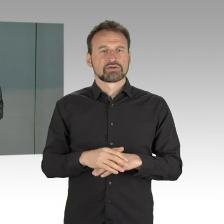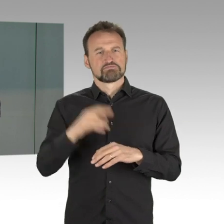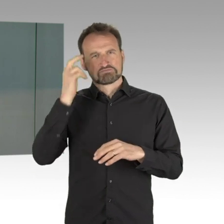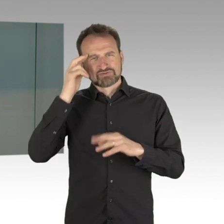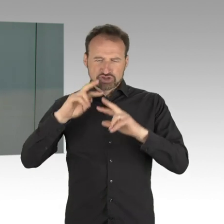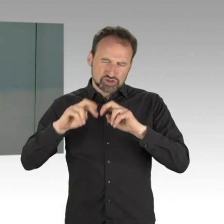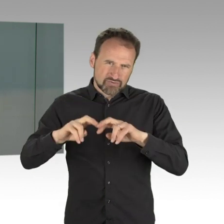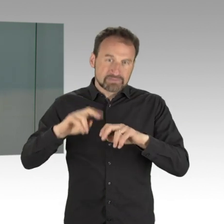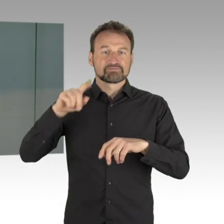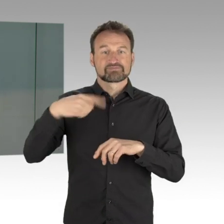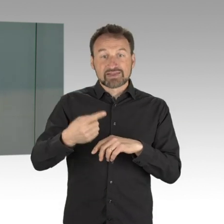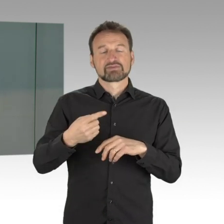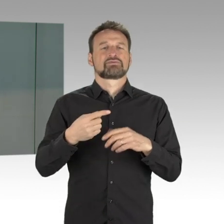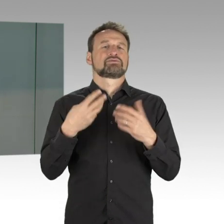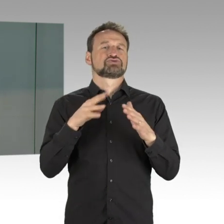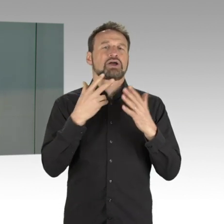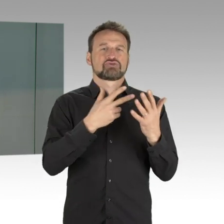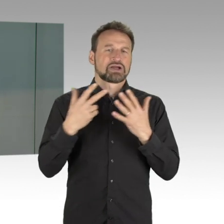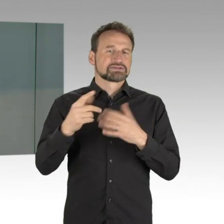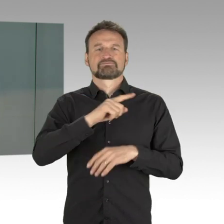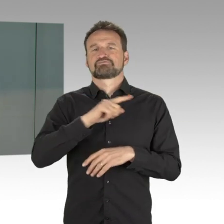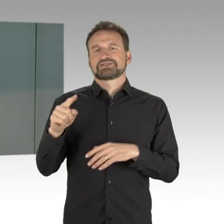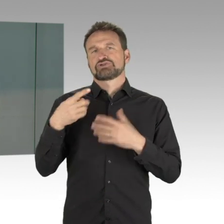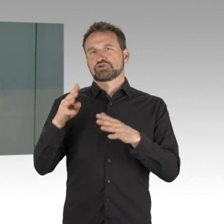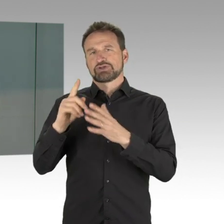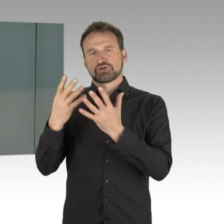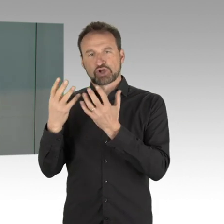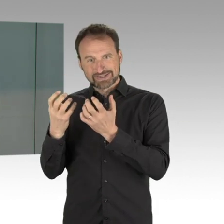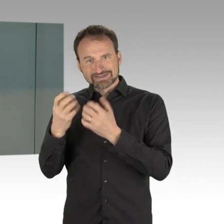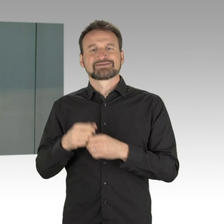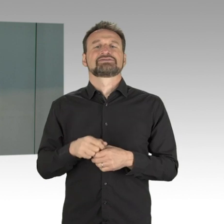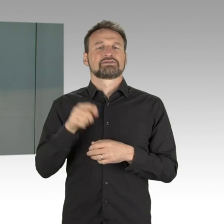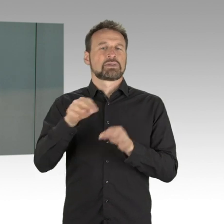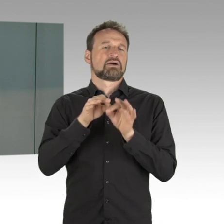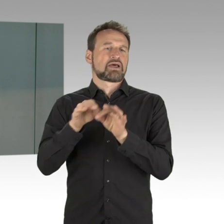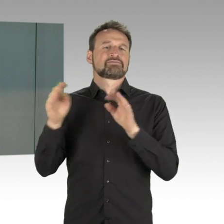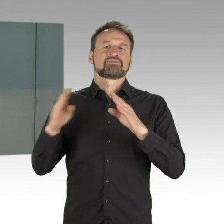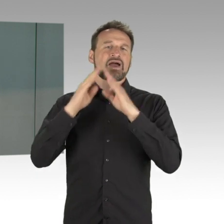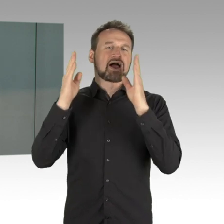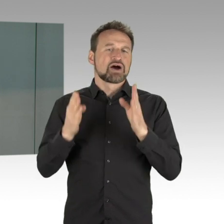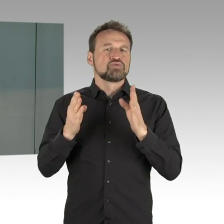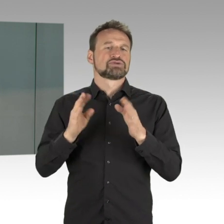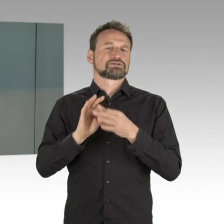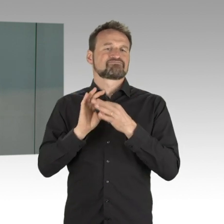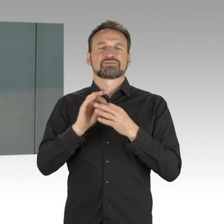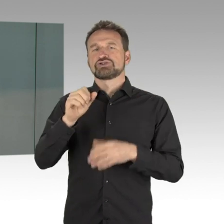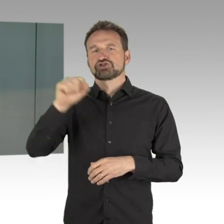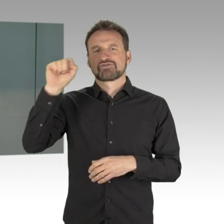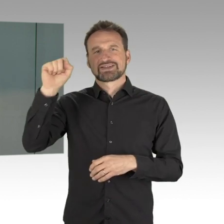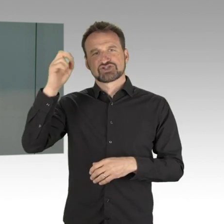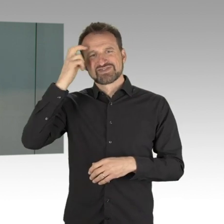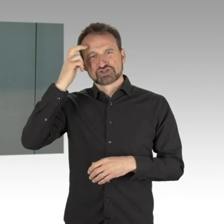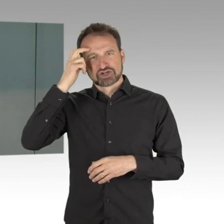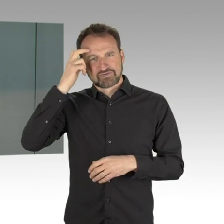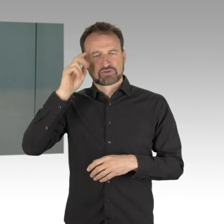und Kultur in Berlin. Diese Aufgabe spiegelte sicher auch seine Verbundenheit mit dieser Stadt wider. Anschließend